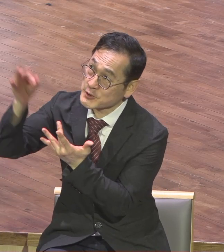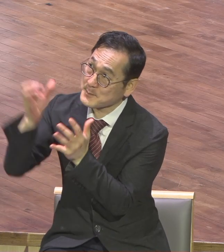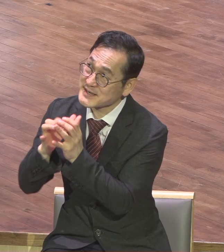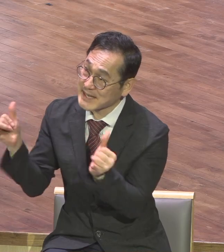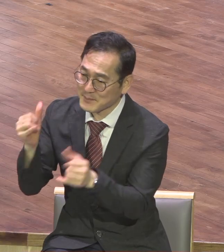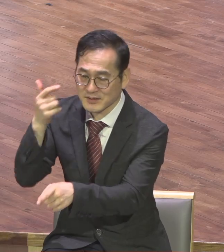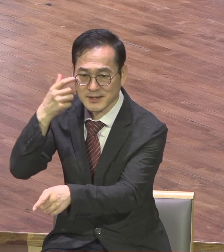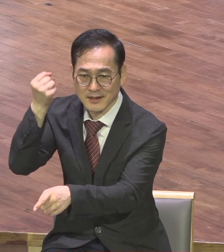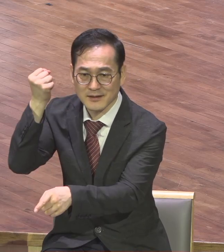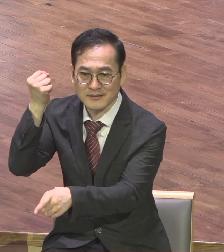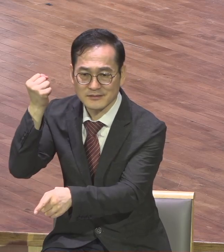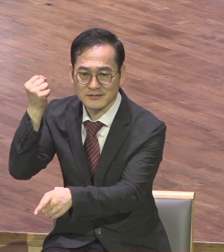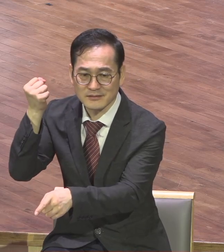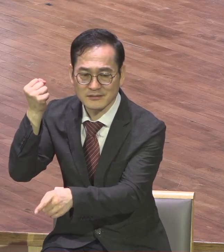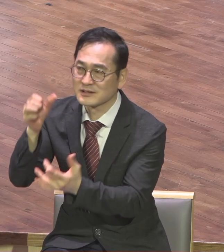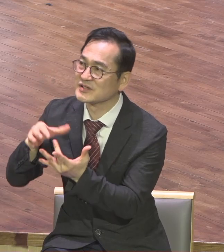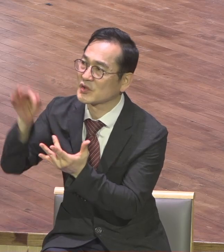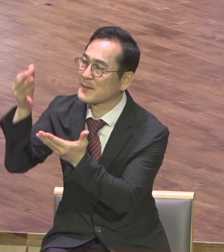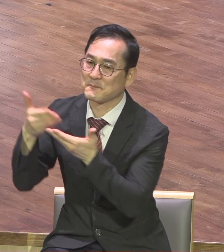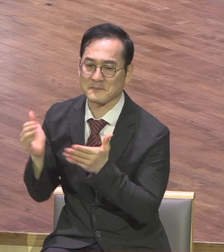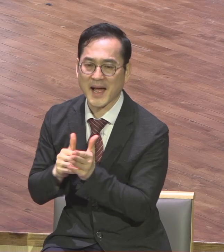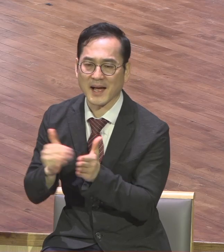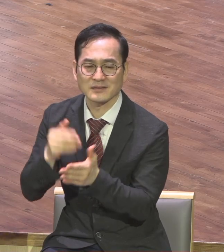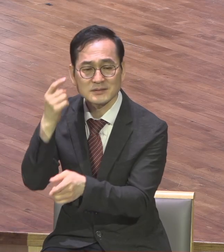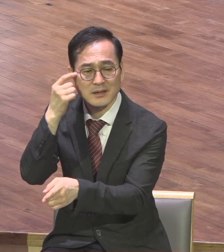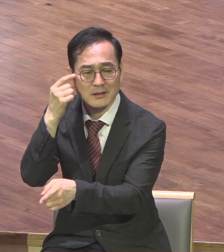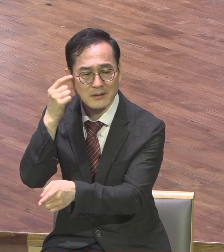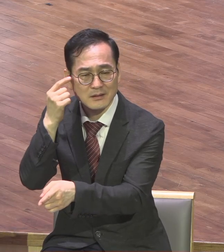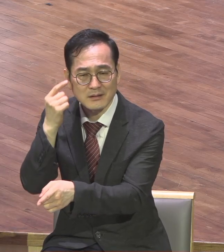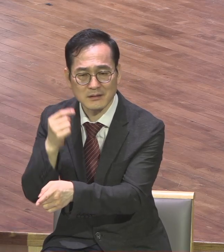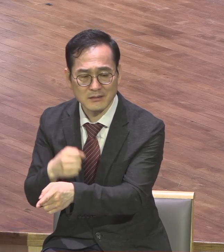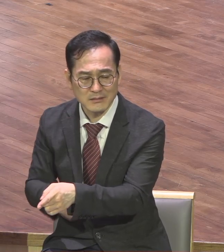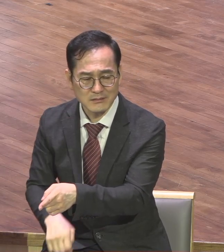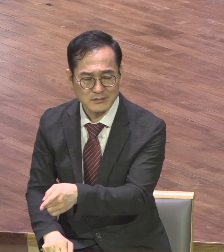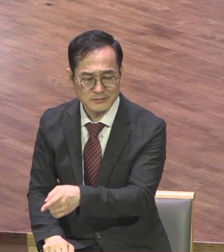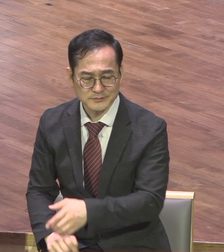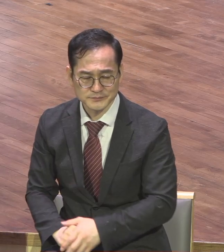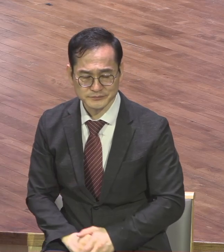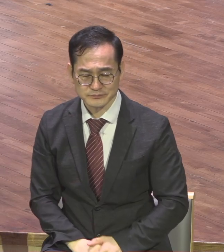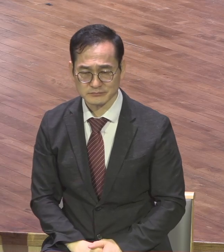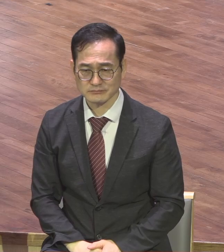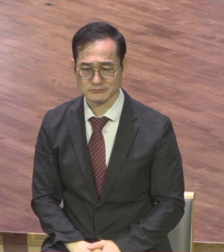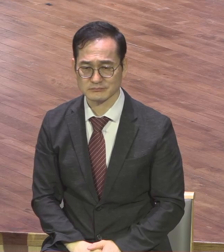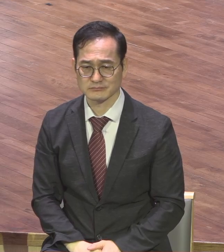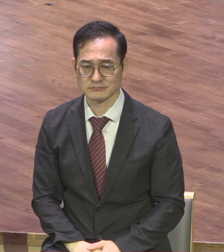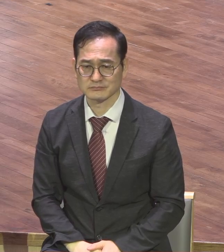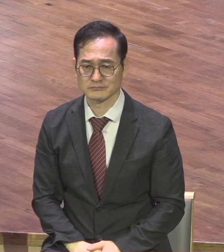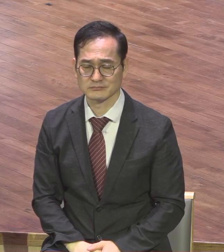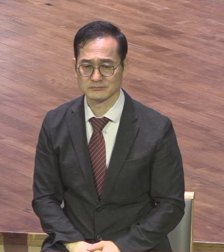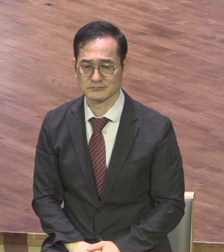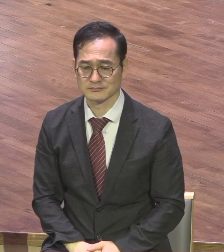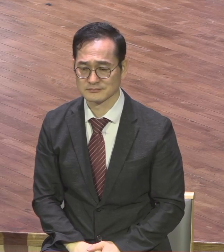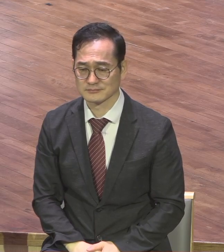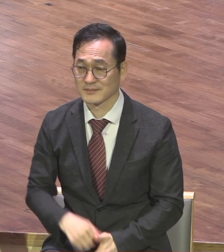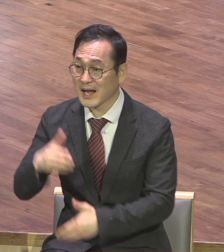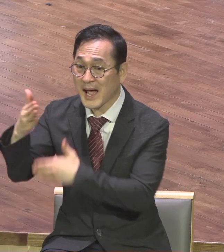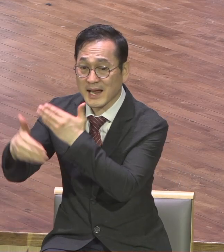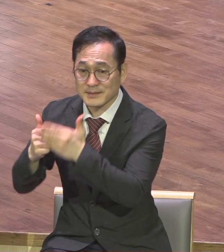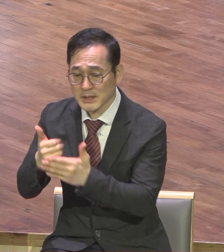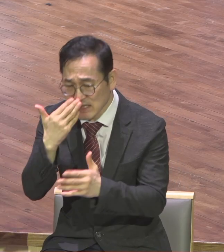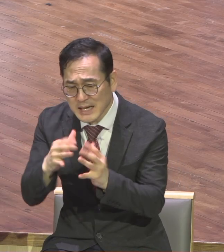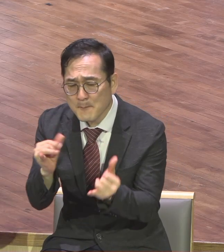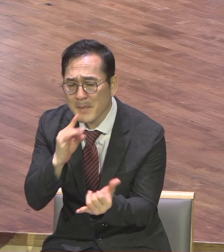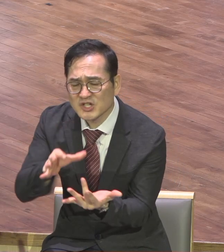선택받은 선민이었어요. 이유 없어. 뭐 하나님 그렇게 이스라엘만 선택했냐? 하나님